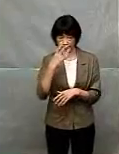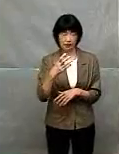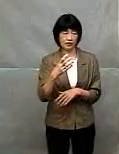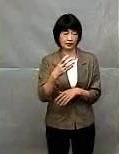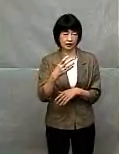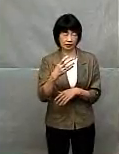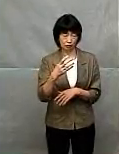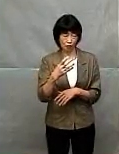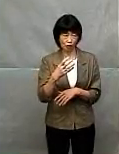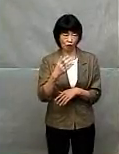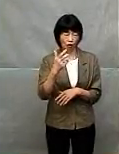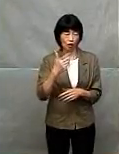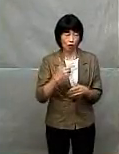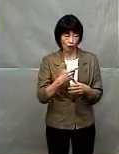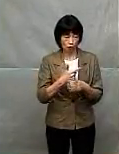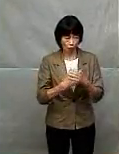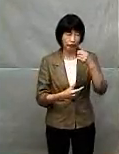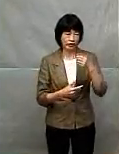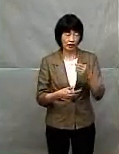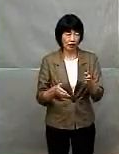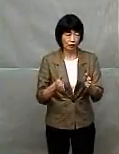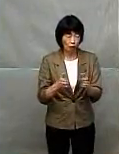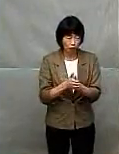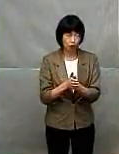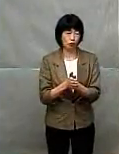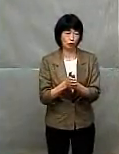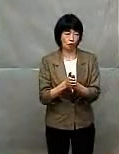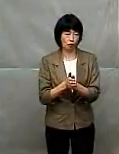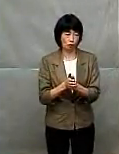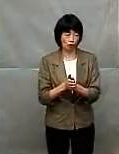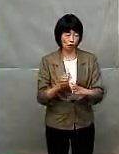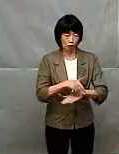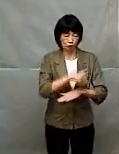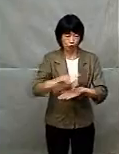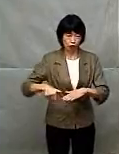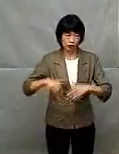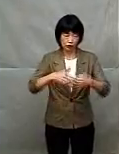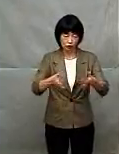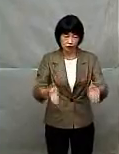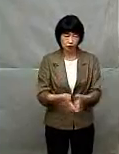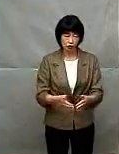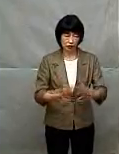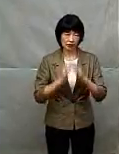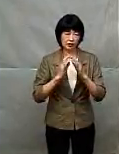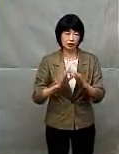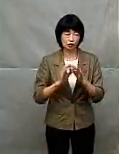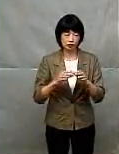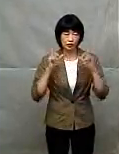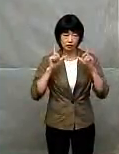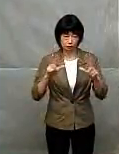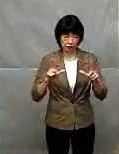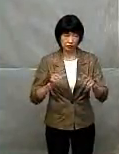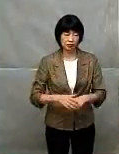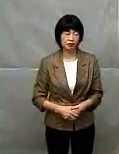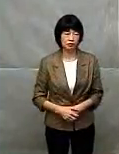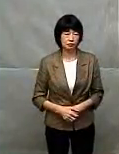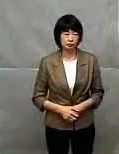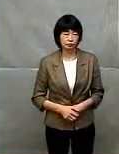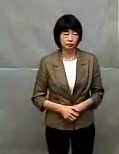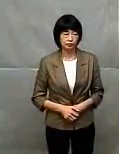県合同、6つの県ですね、6県合同プロジェクトチームの立ち上げについてお知らせいたします